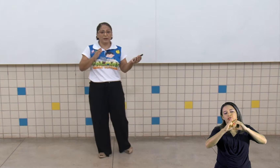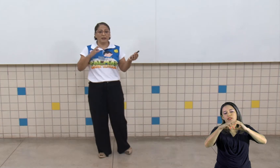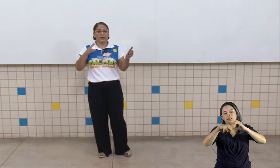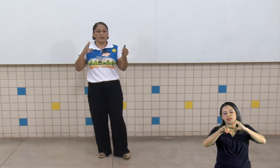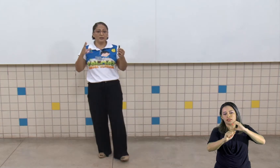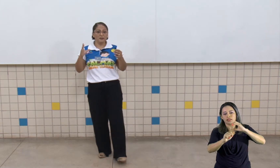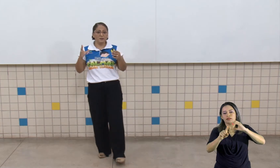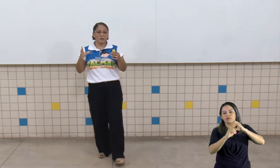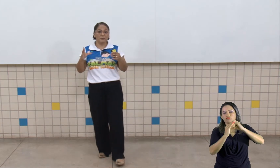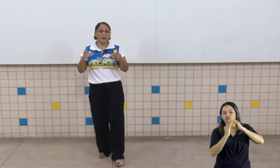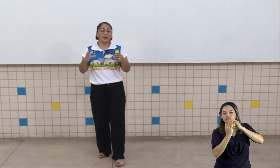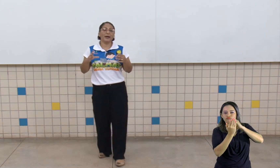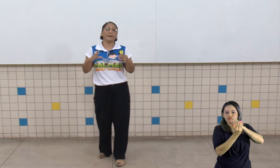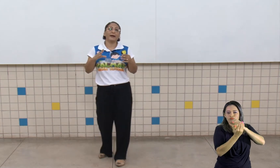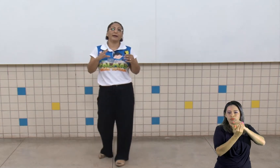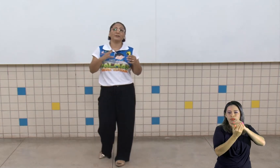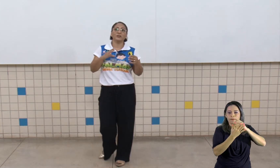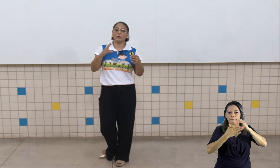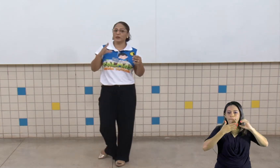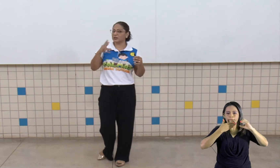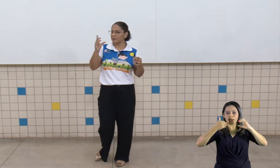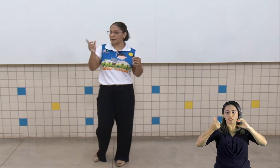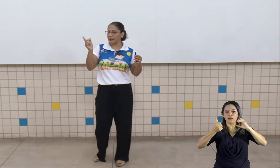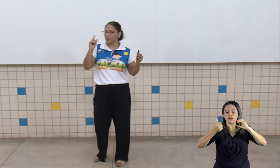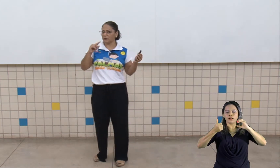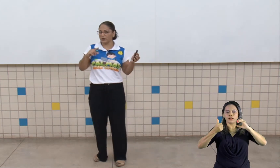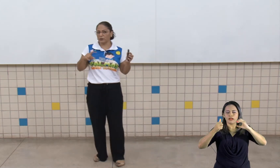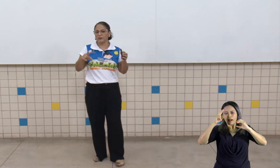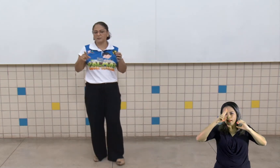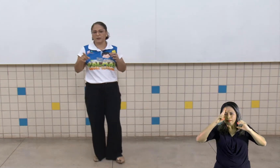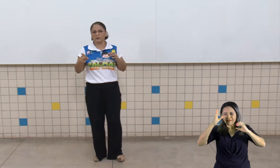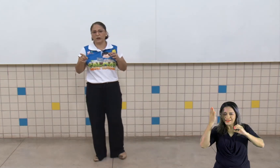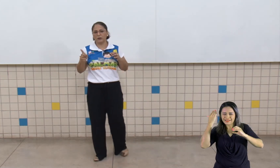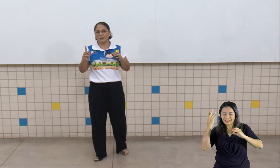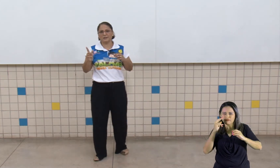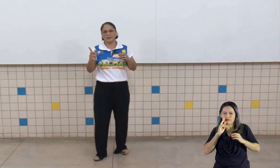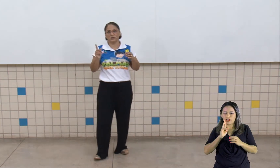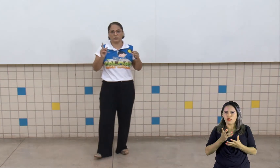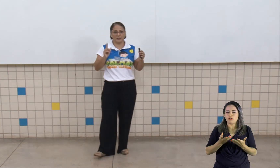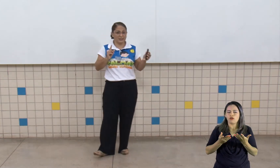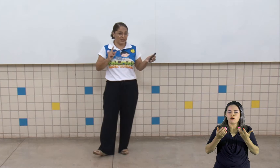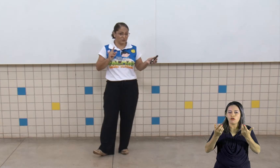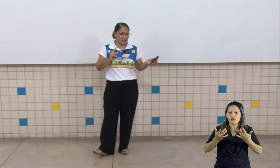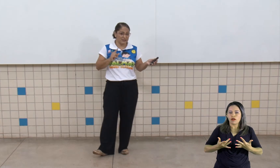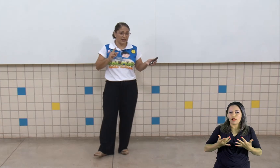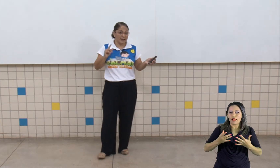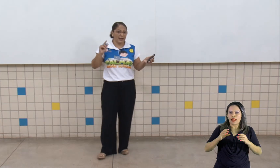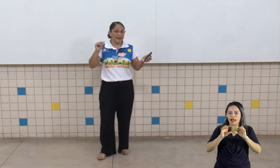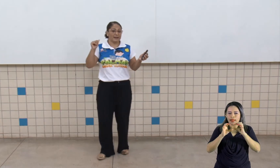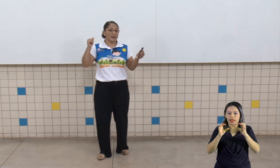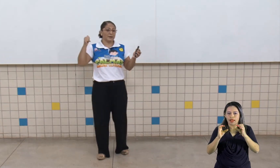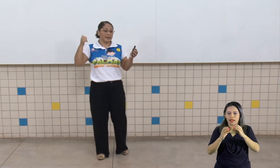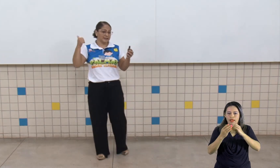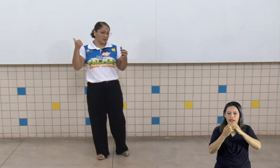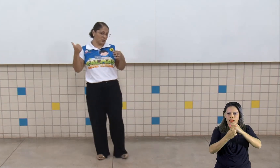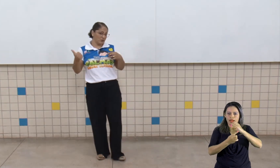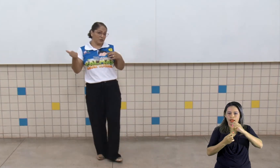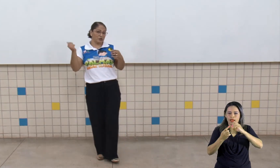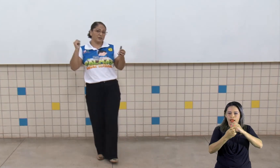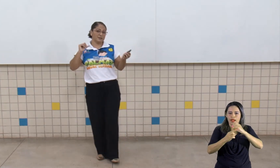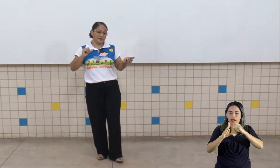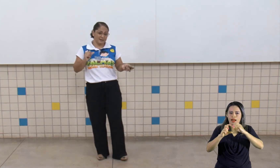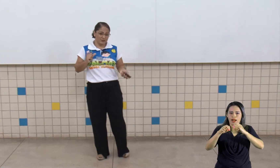cristalino. E isso também, ela geralmente, lembra lá que a Prof falou a respeito na aula passada sobre as lentes? Lembra das